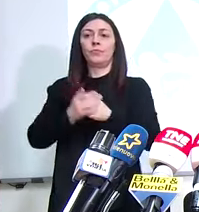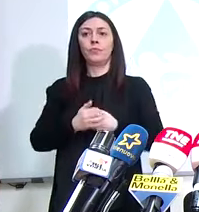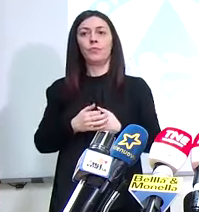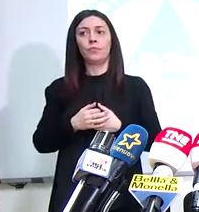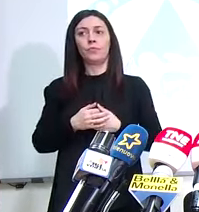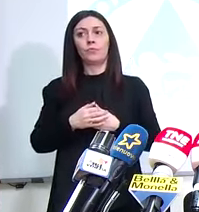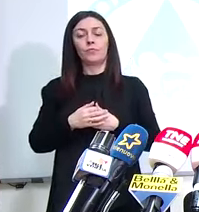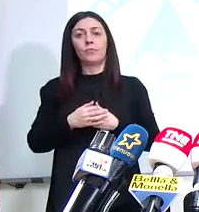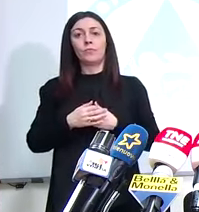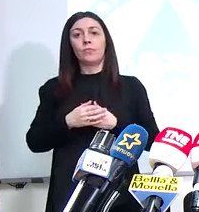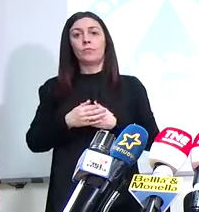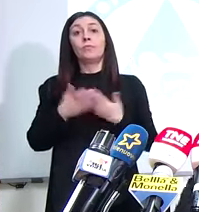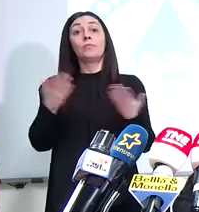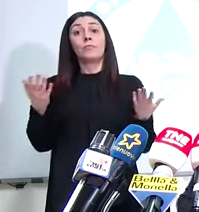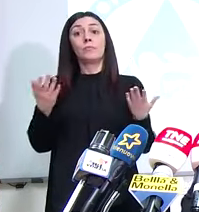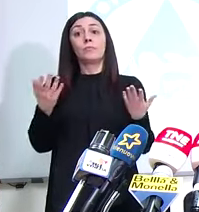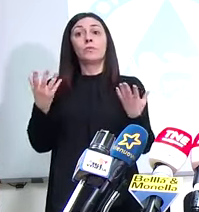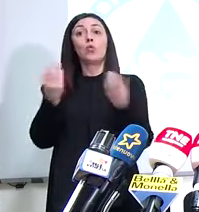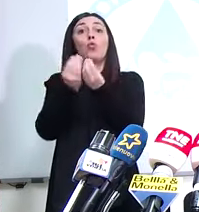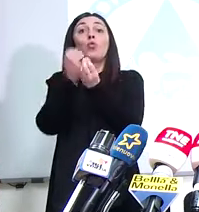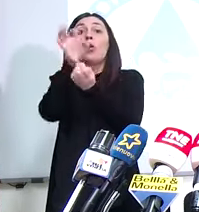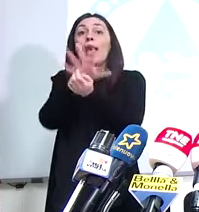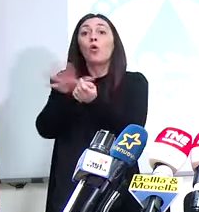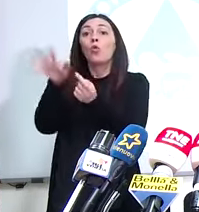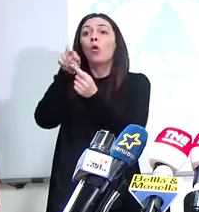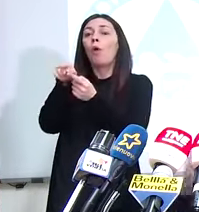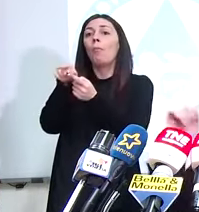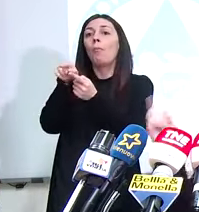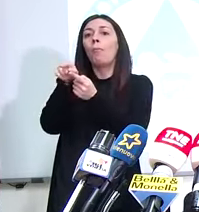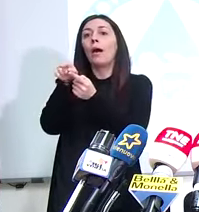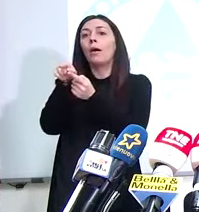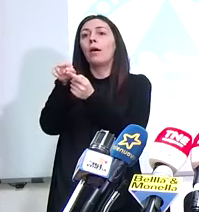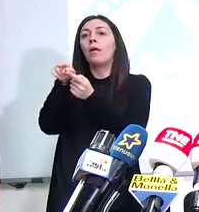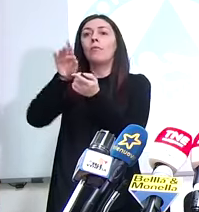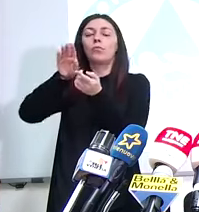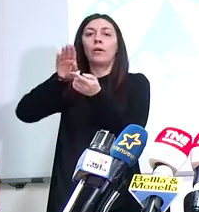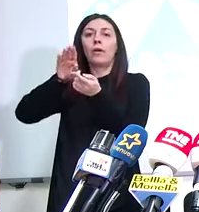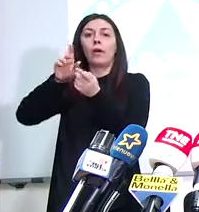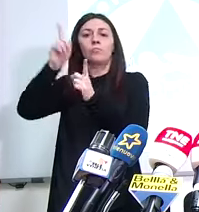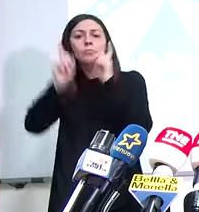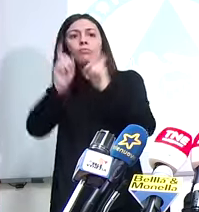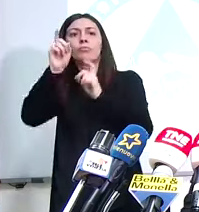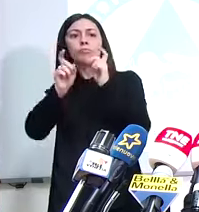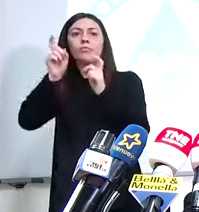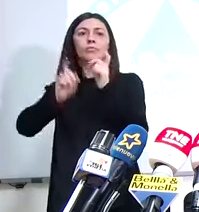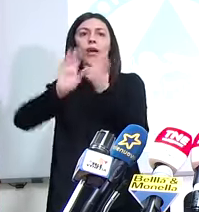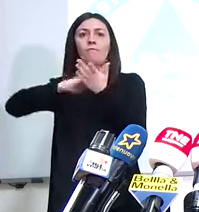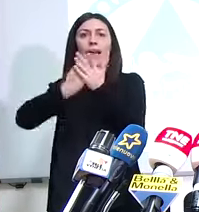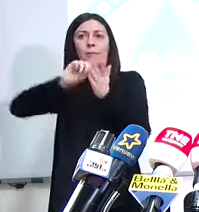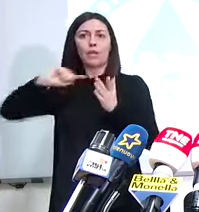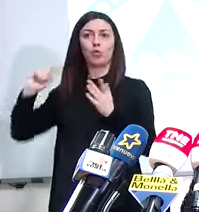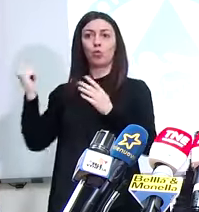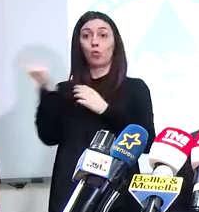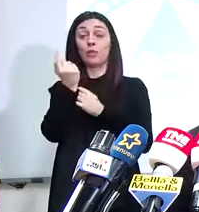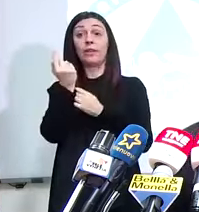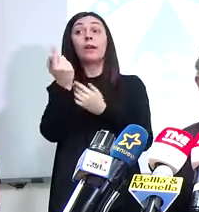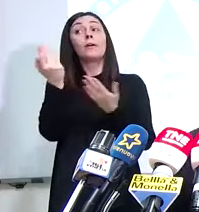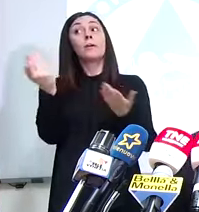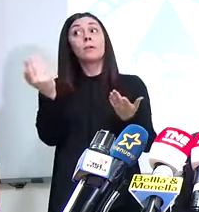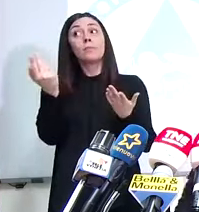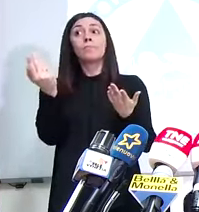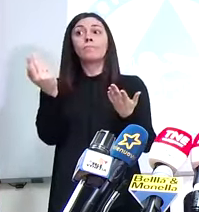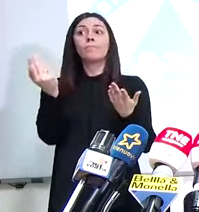tavolo ragione europea negano a da trattare un po di vaccini la russa per tutta la commissione cioè se è accaduto quello che sta accadendo e